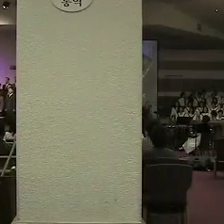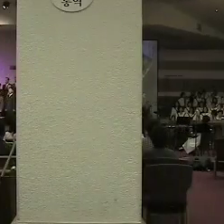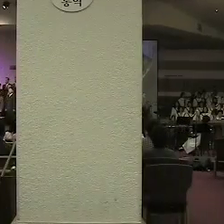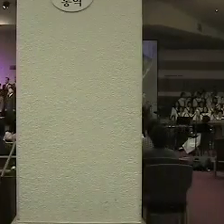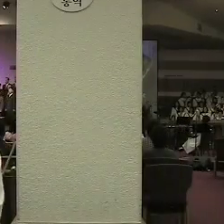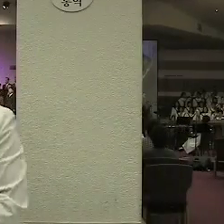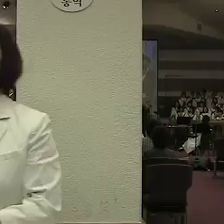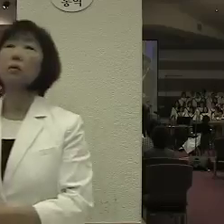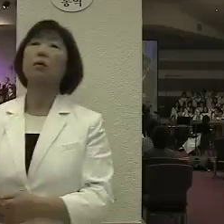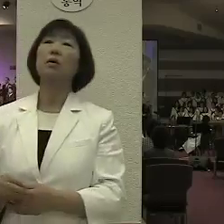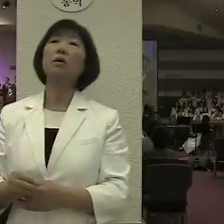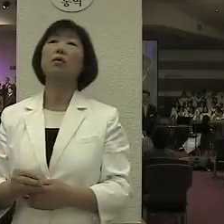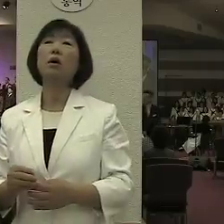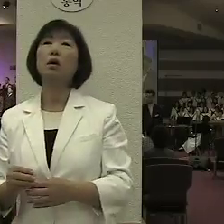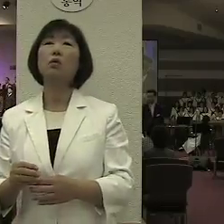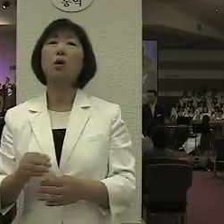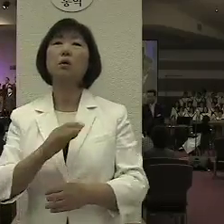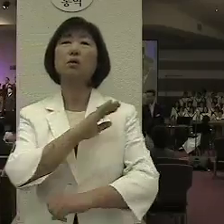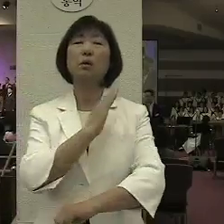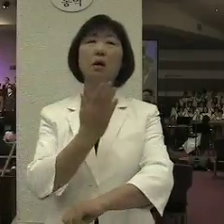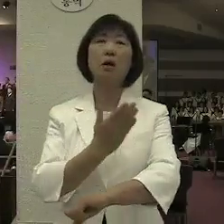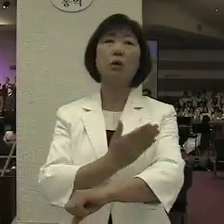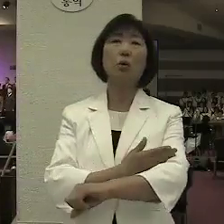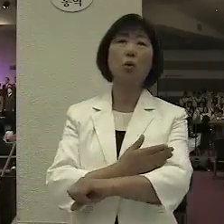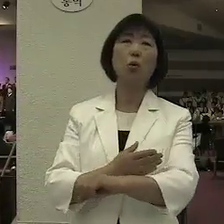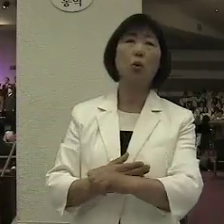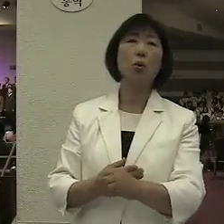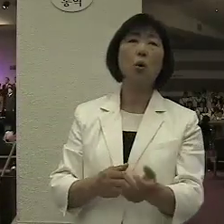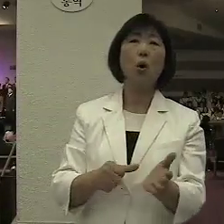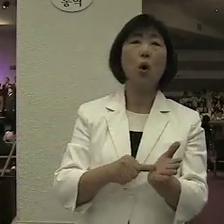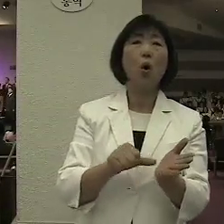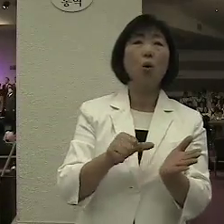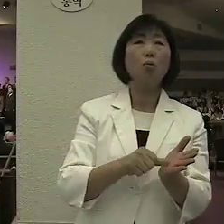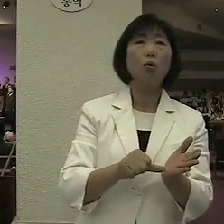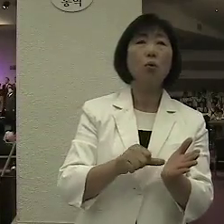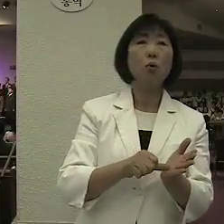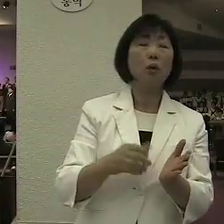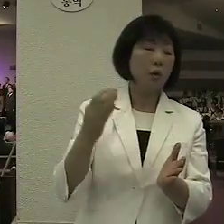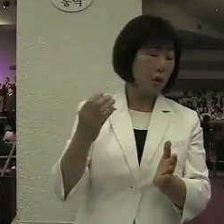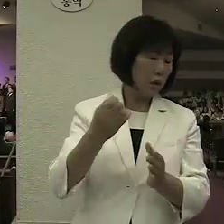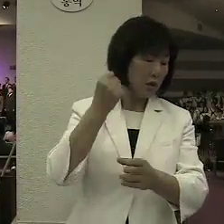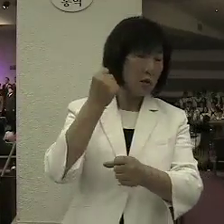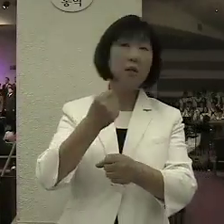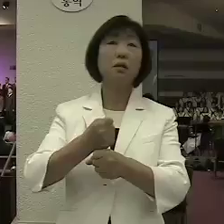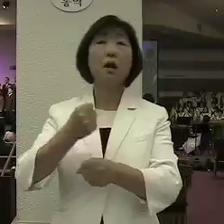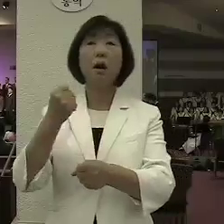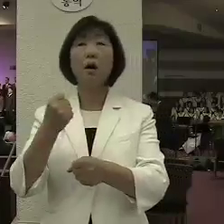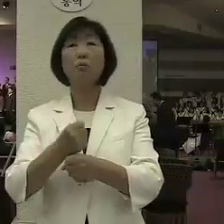우리를